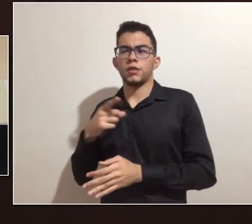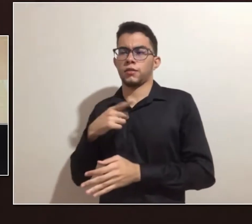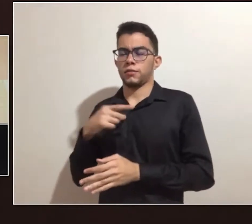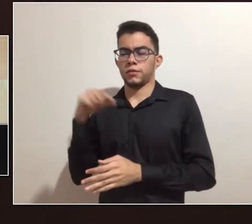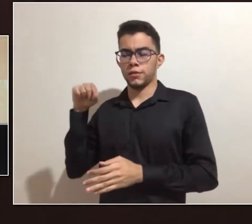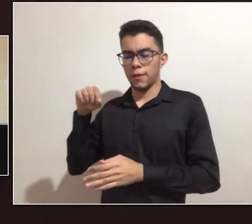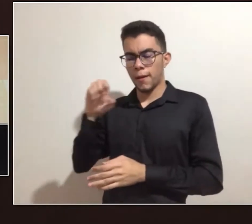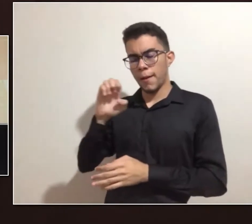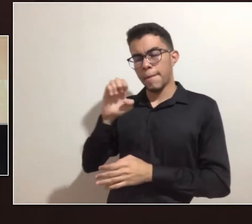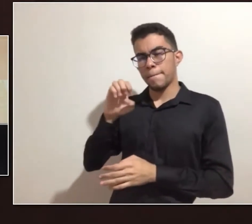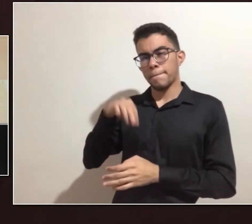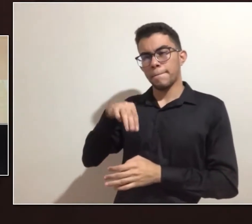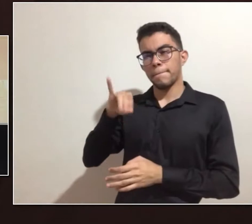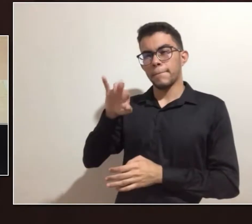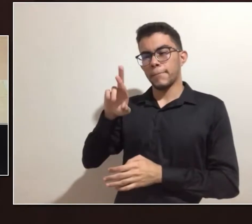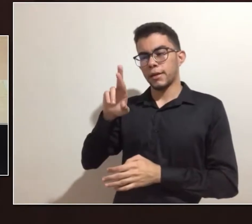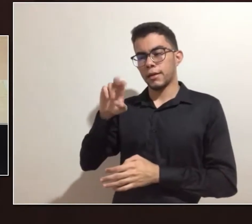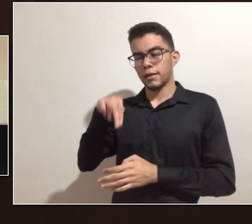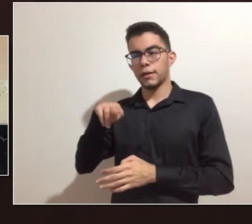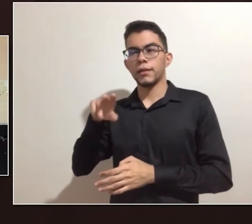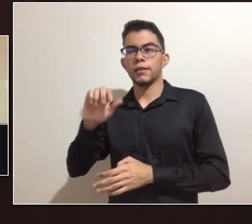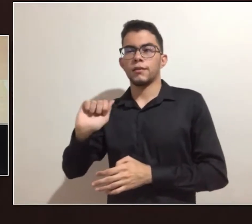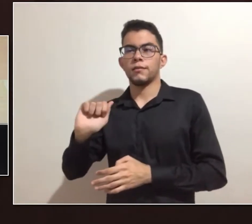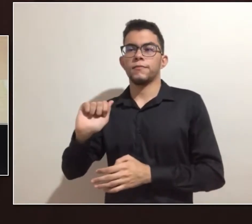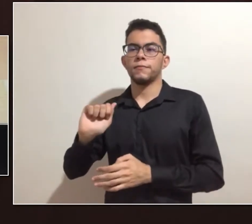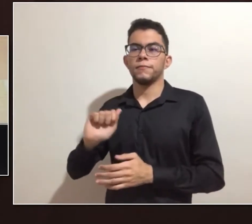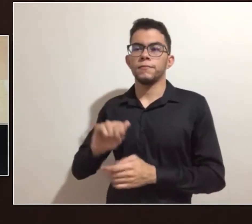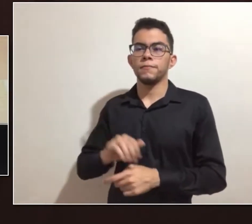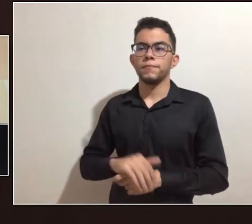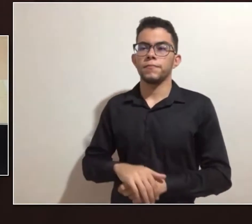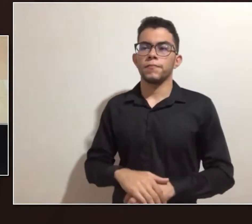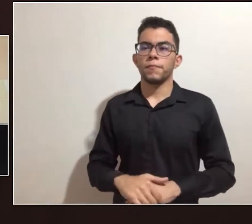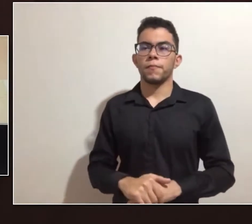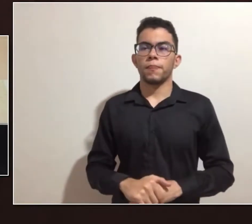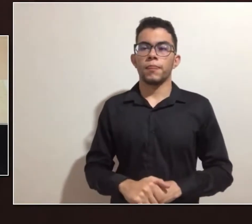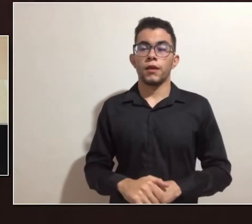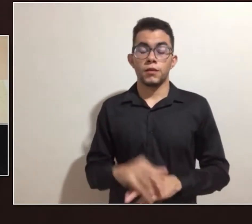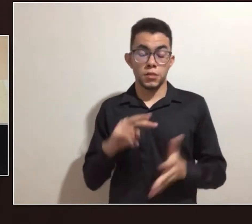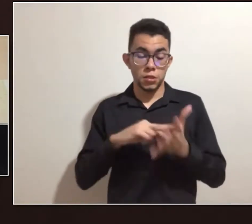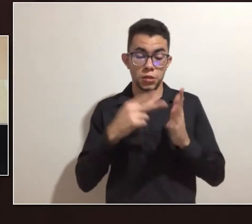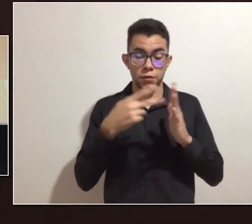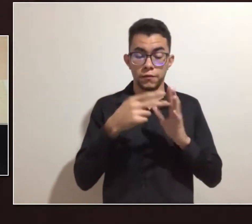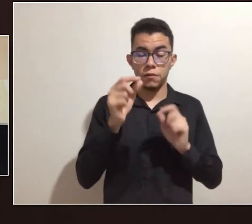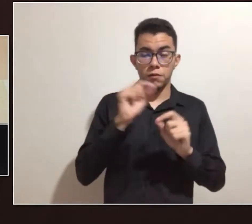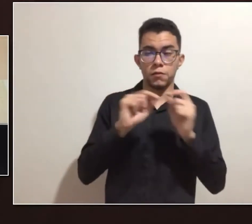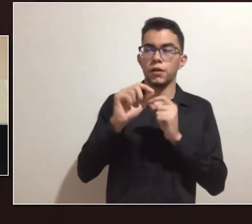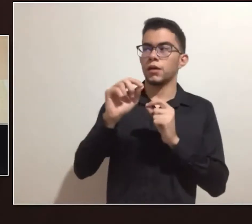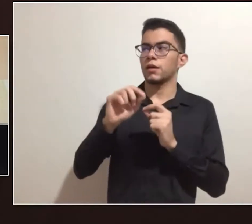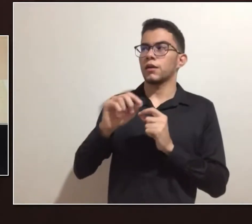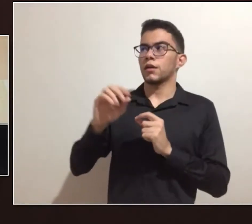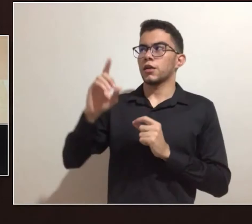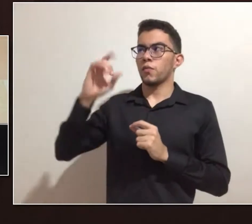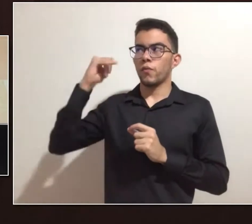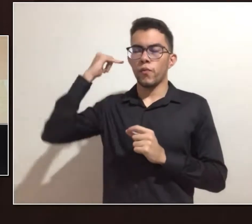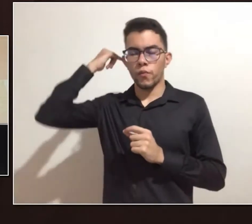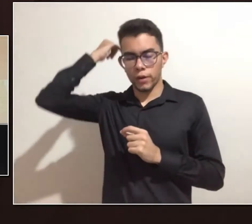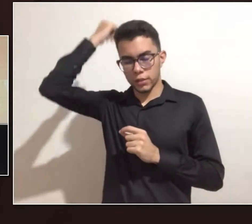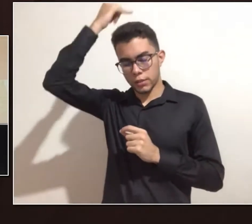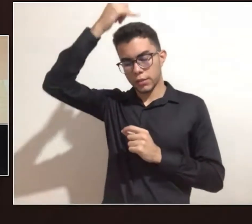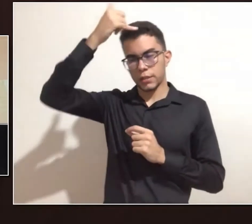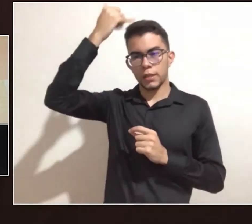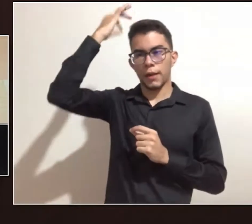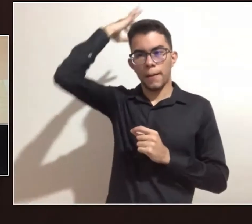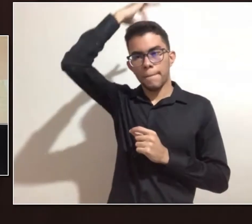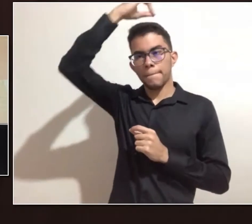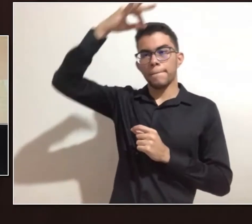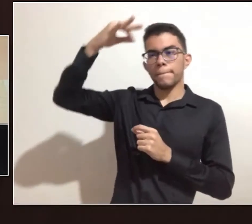Espírito de Deus que foi adicionado a ele as experiências da morte e ressurreição de Cristo. E hoje